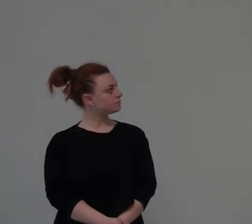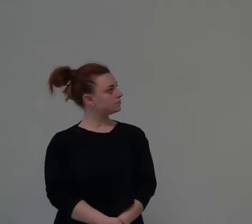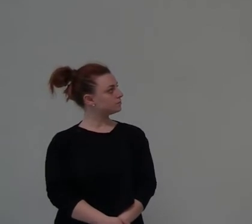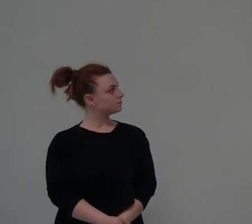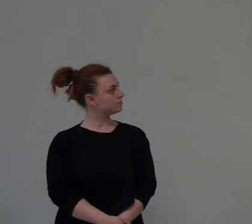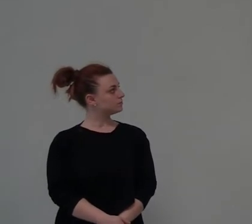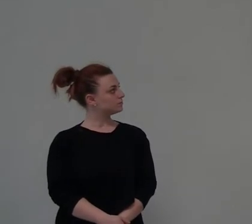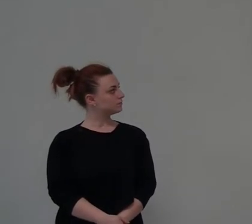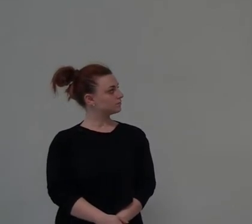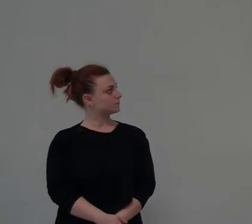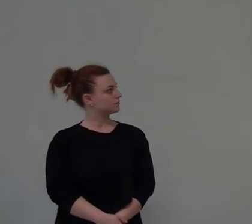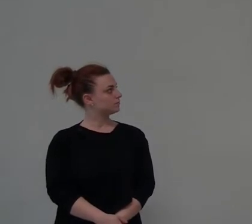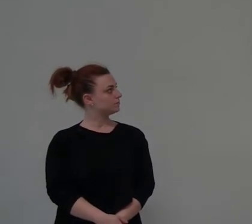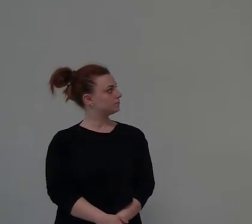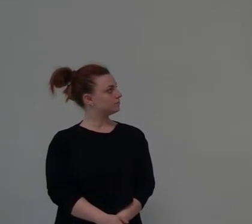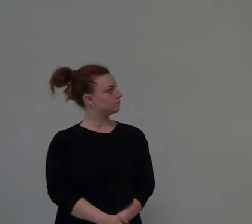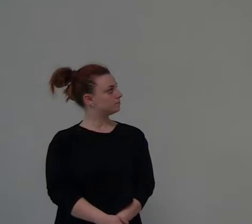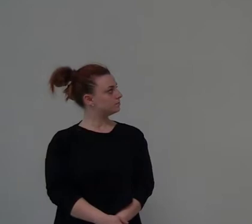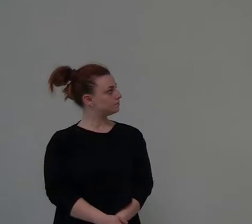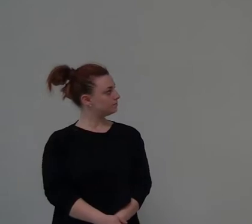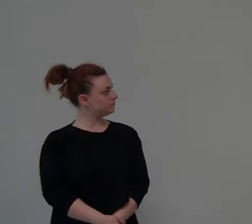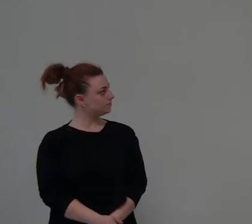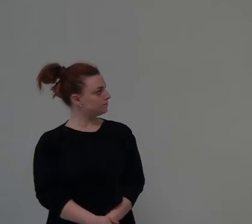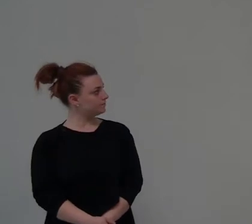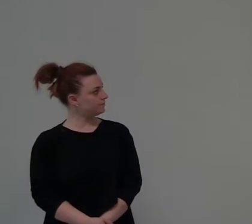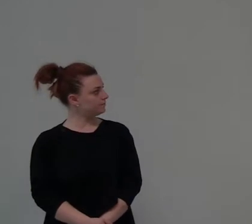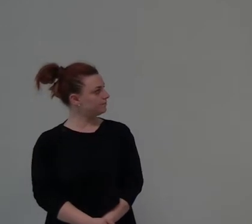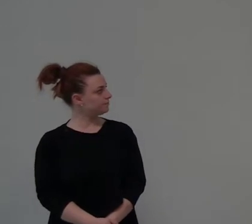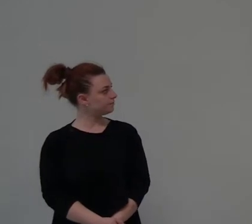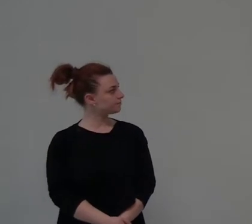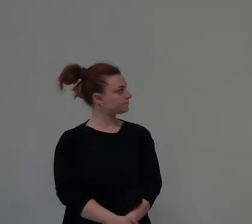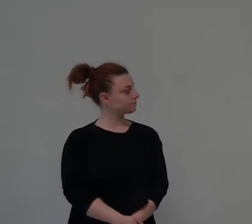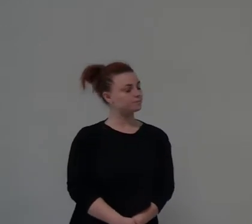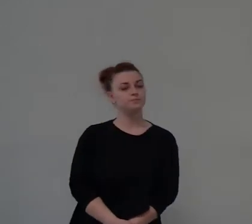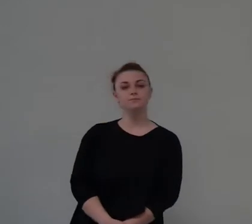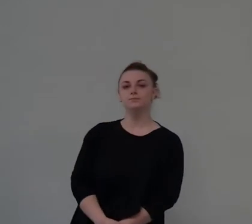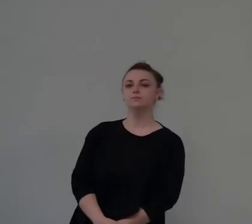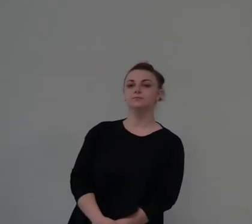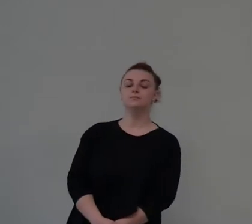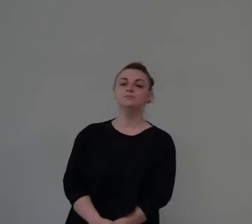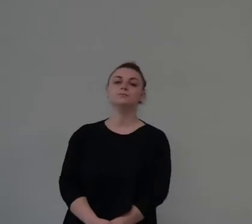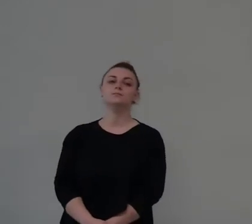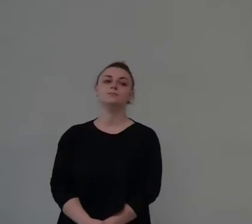tutto. Allora il diavolo lo lasciò, ed ecco che gli angeli si avvicinarono a lui e lo servirono.